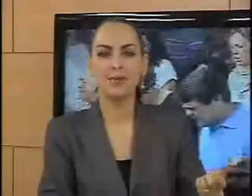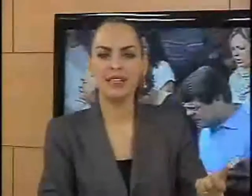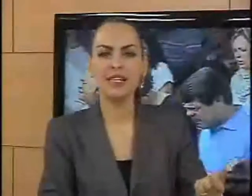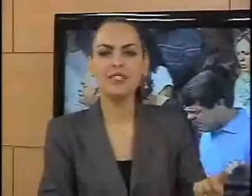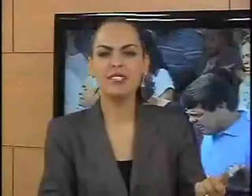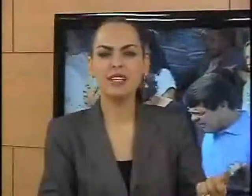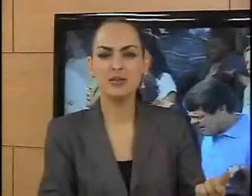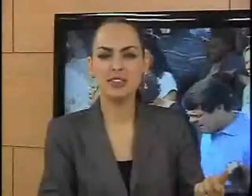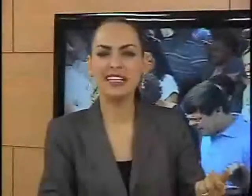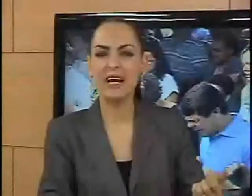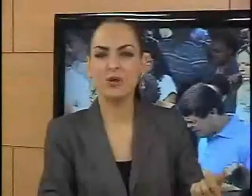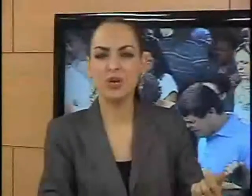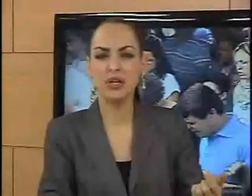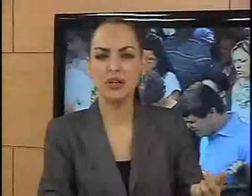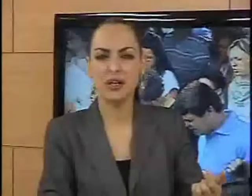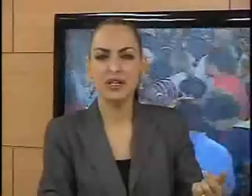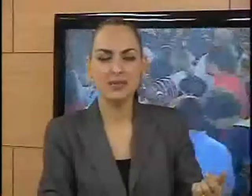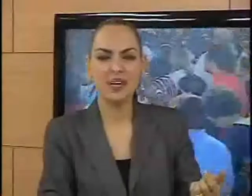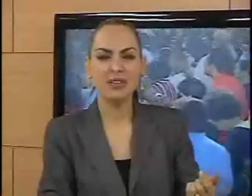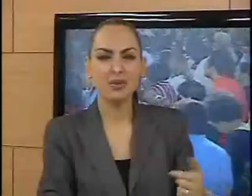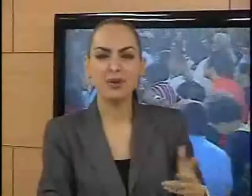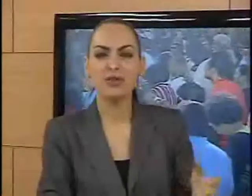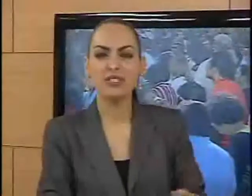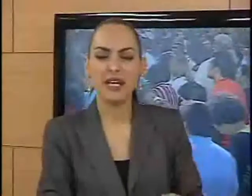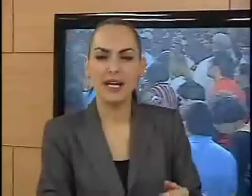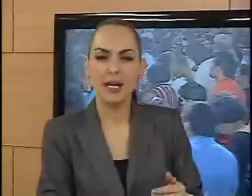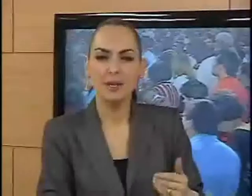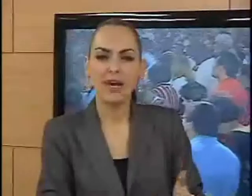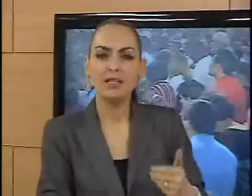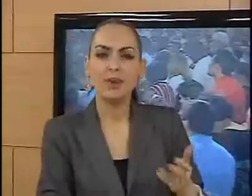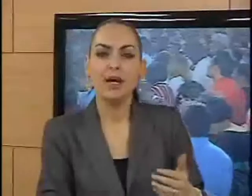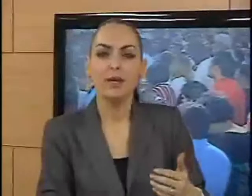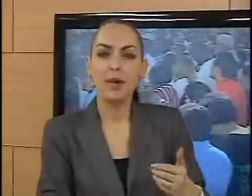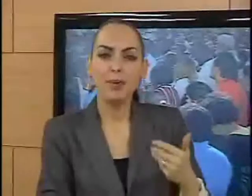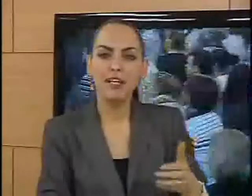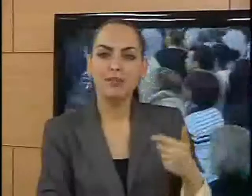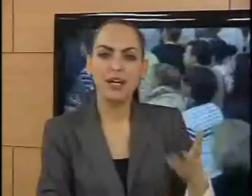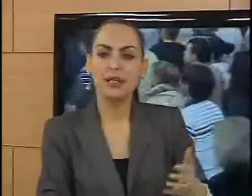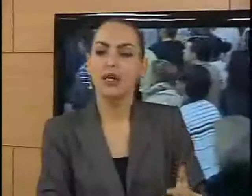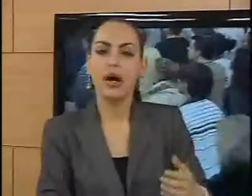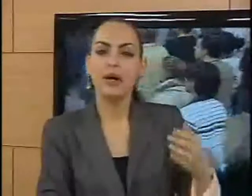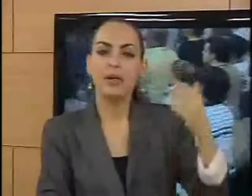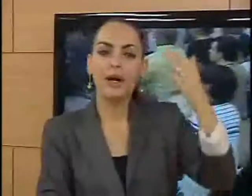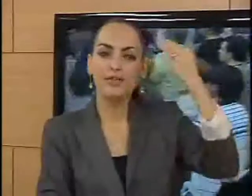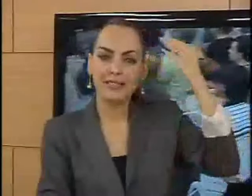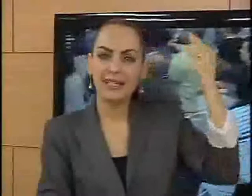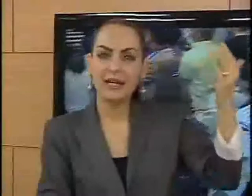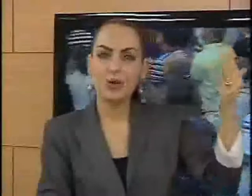pede demissão, isso aqui tá ruim, esse emprego não é para você, perde, perde, perde, perde. em vez dela ter